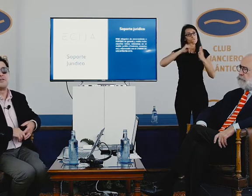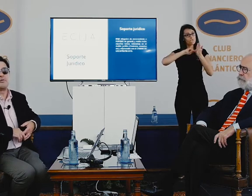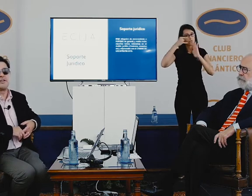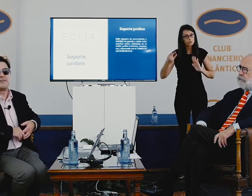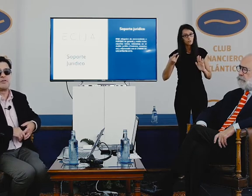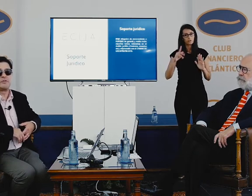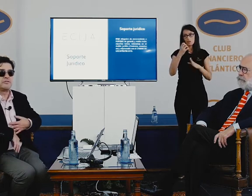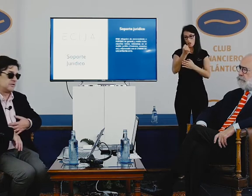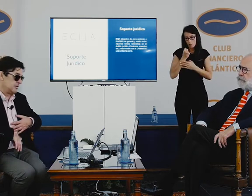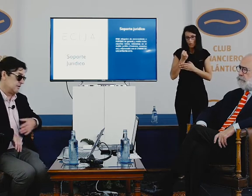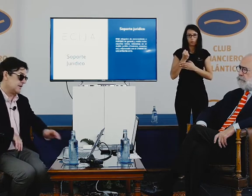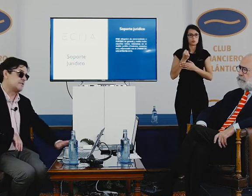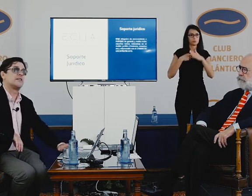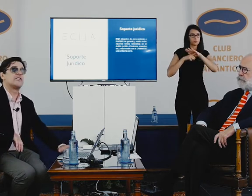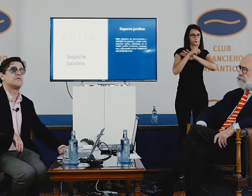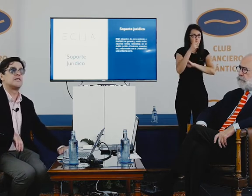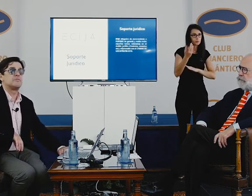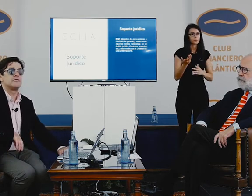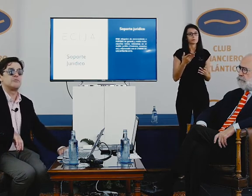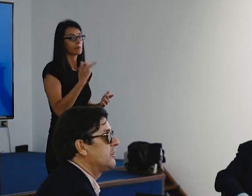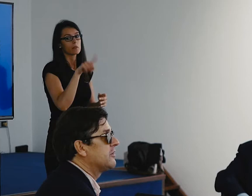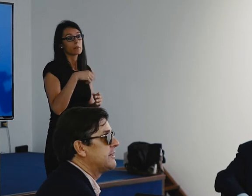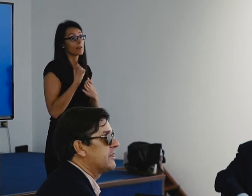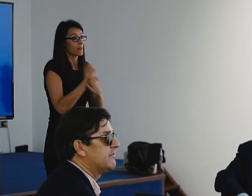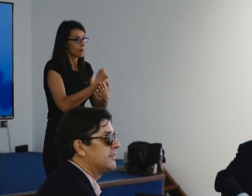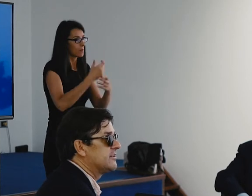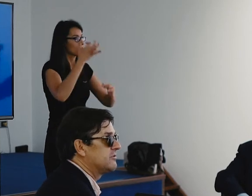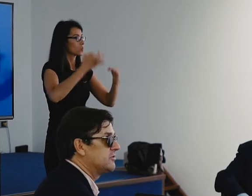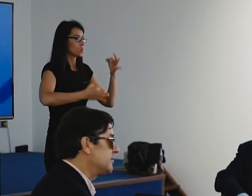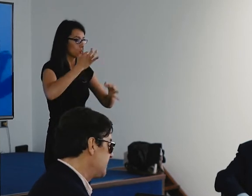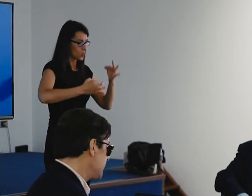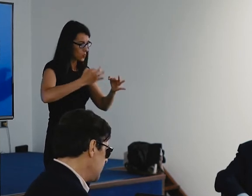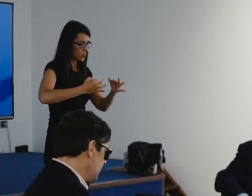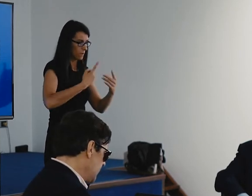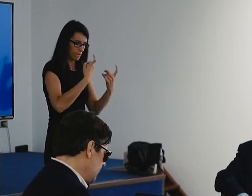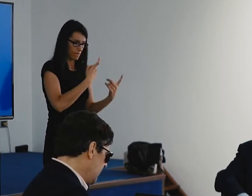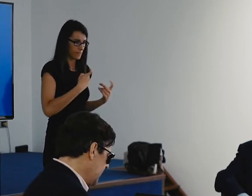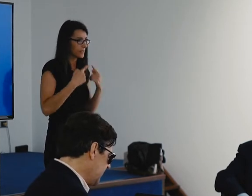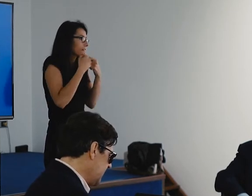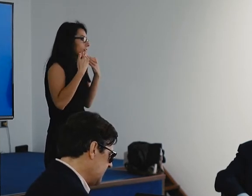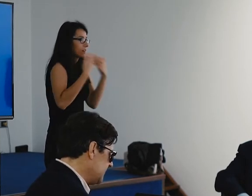crear con su ayuda también y su apoyo. Y les agradecemos el apoyo jurídico, que siempre hace falta en estas cosas.